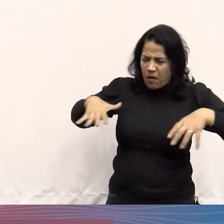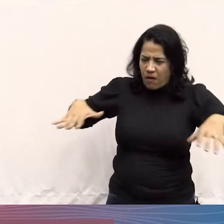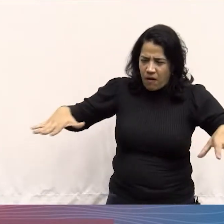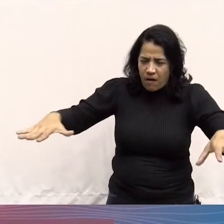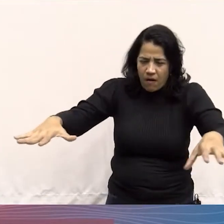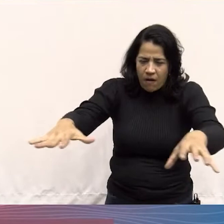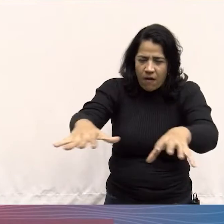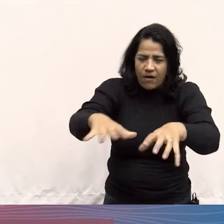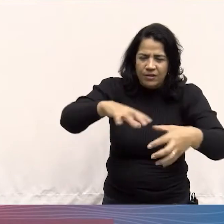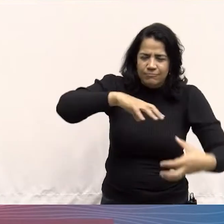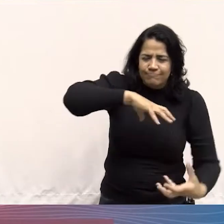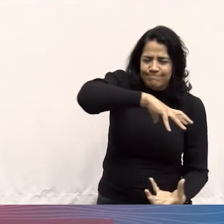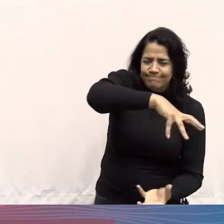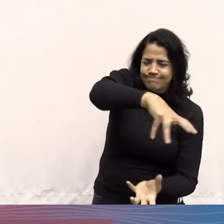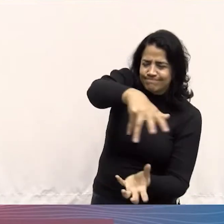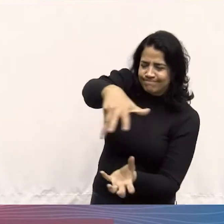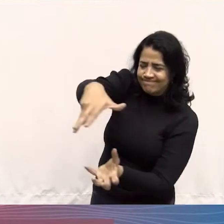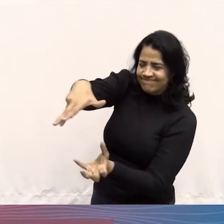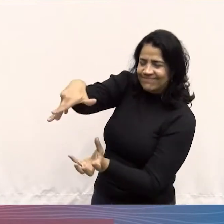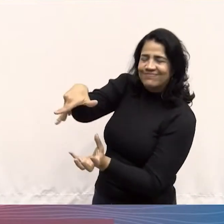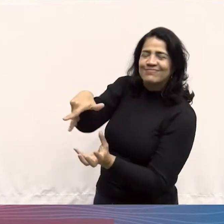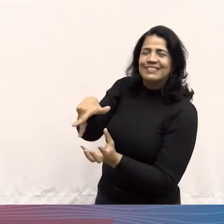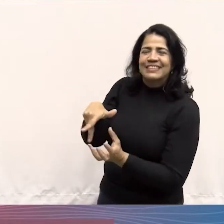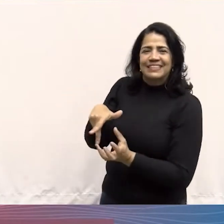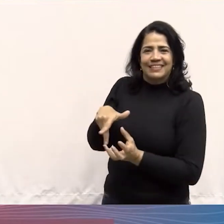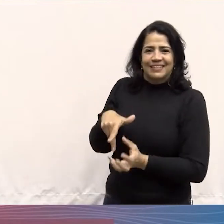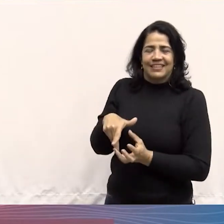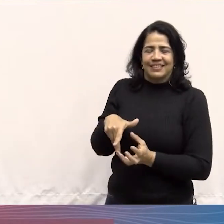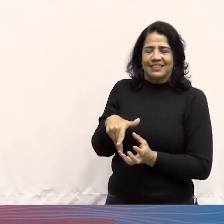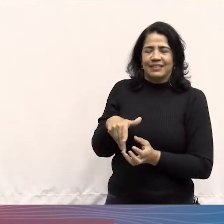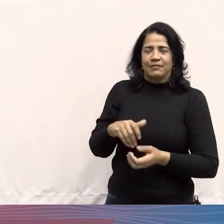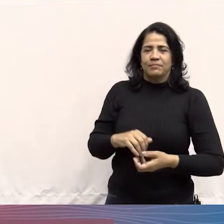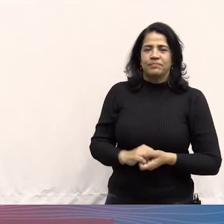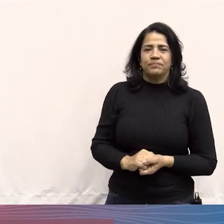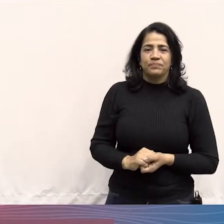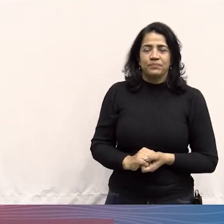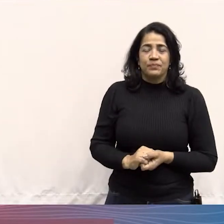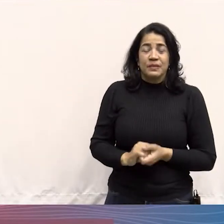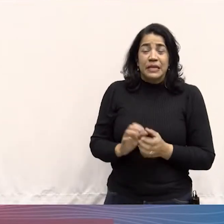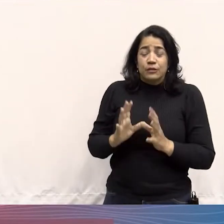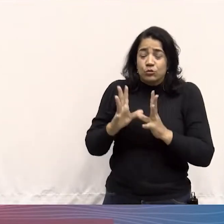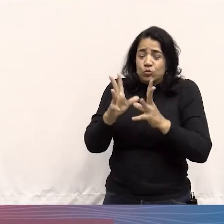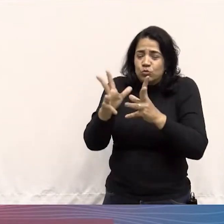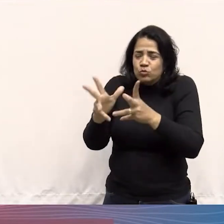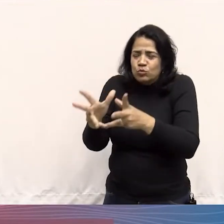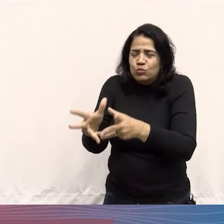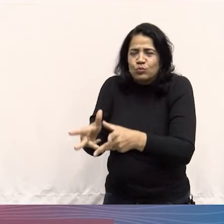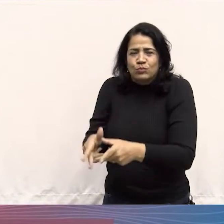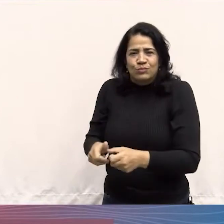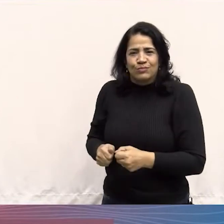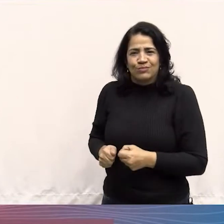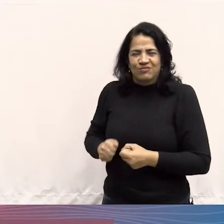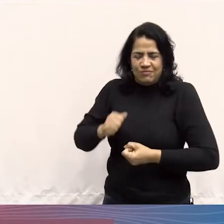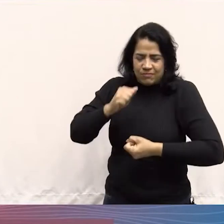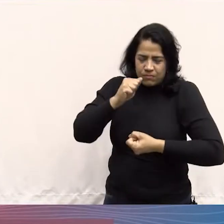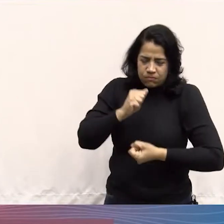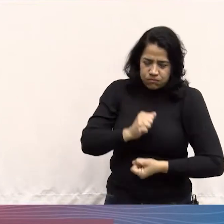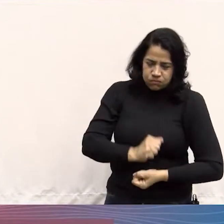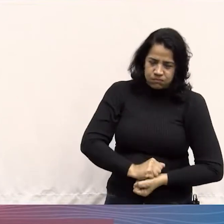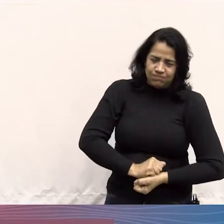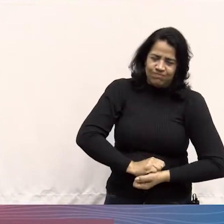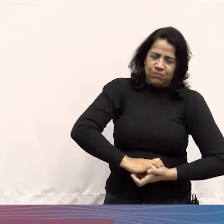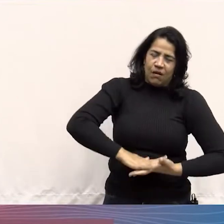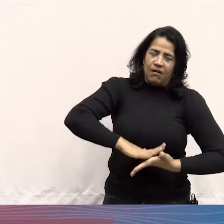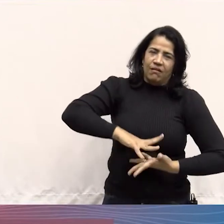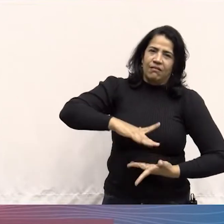Vai preencher tudo, não vai deixar nada sem preencher. Não vai